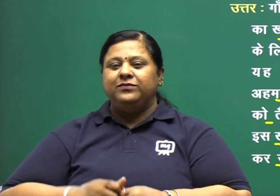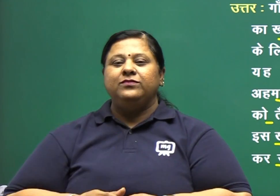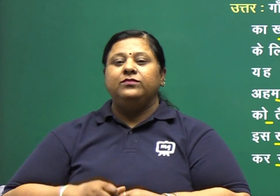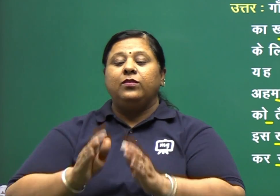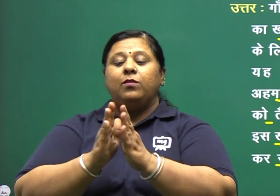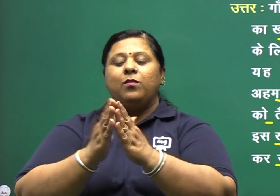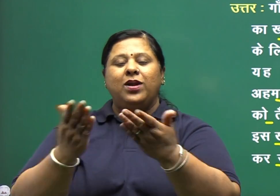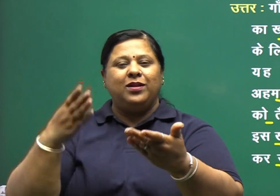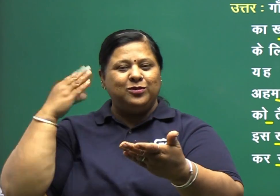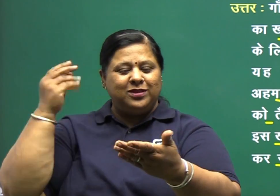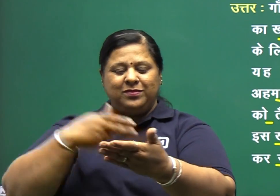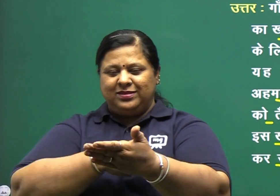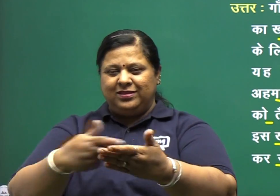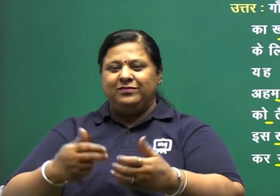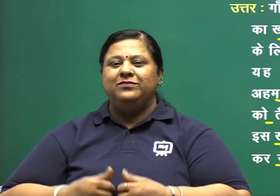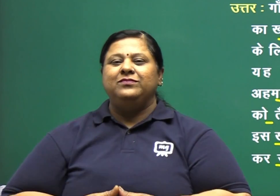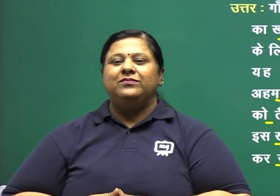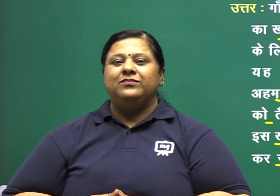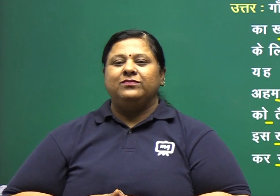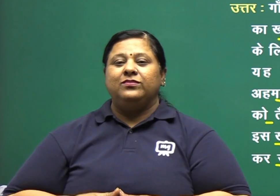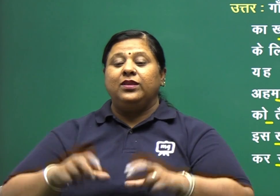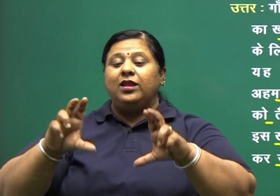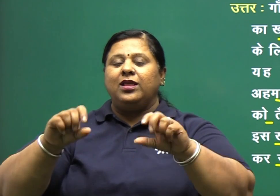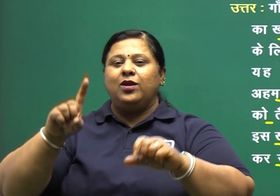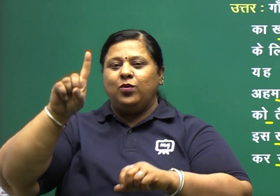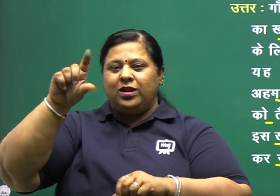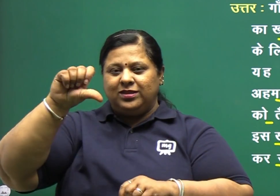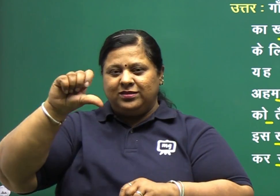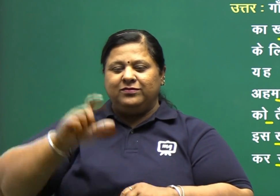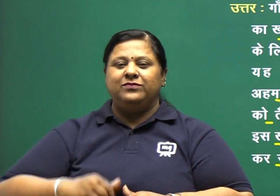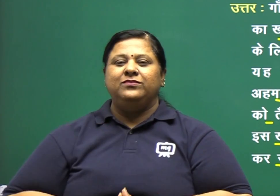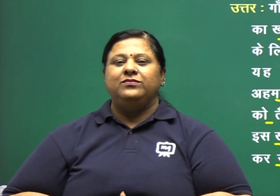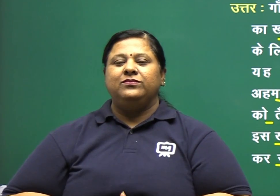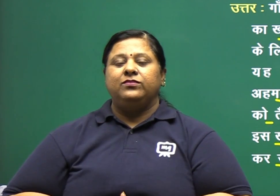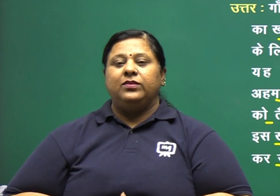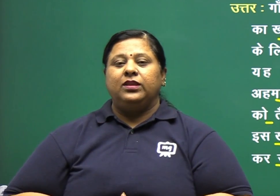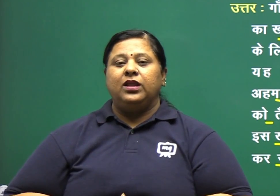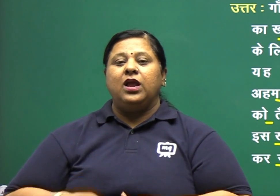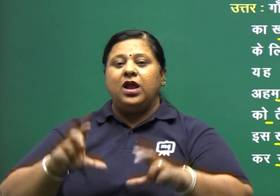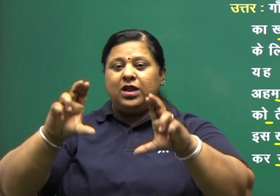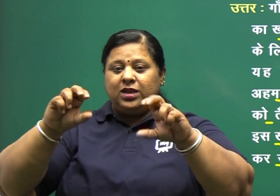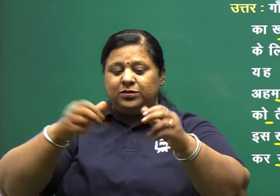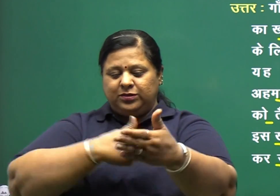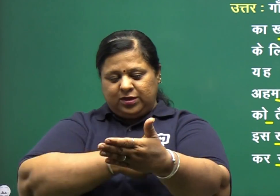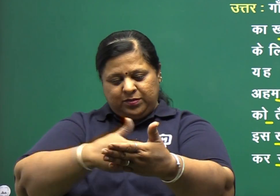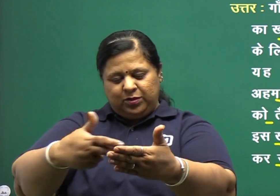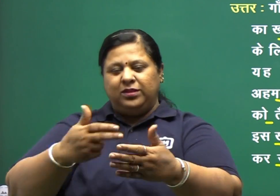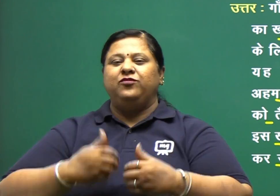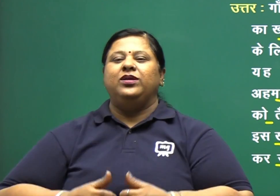पाठ्य पुस्तक वसंत के अध्याय 19 आश्रम का अनुमानित